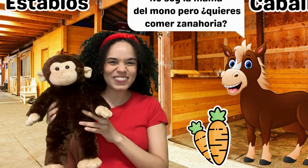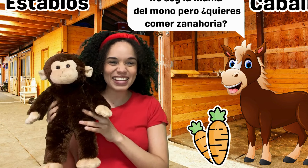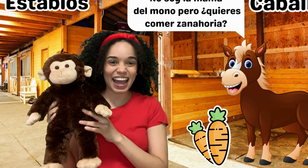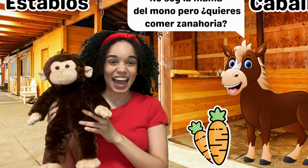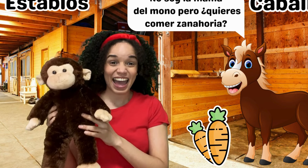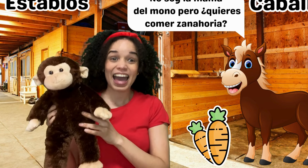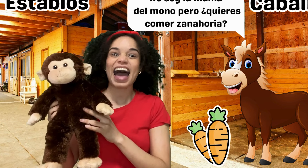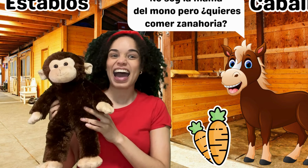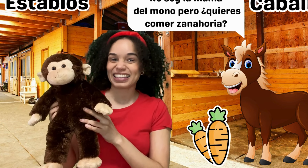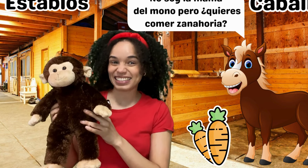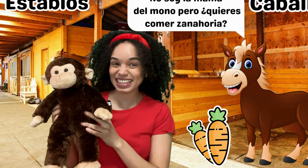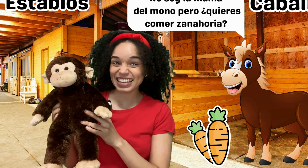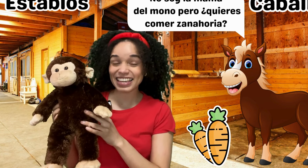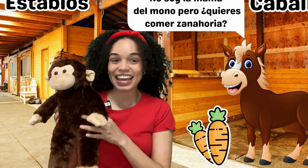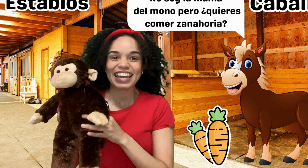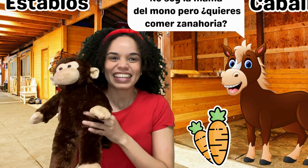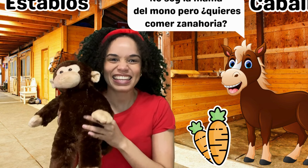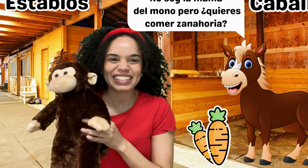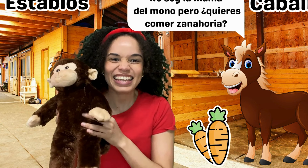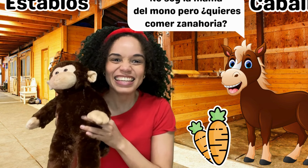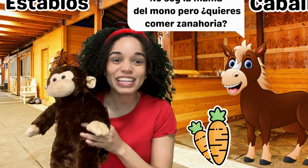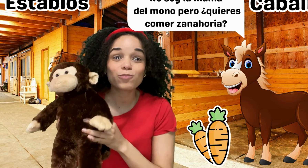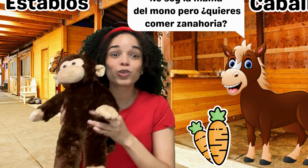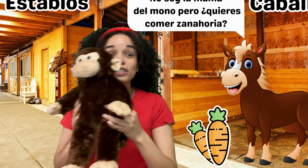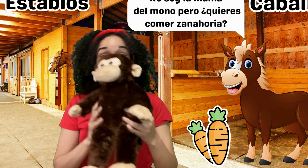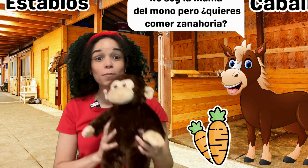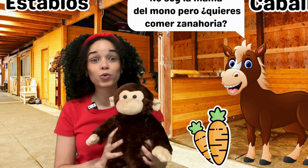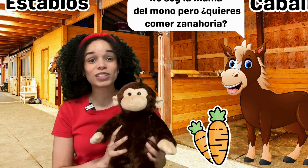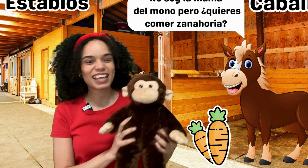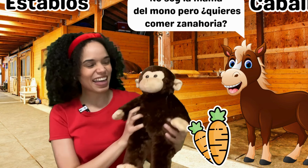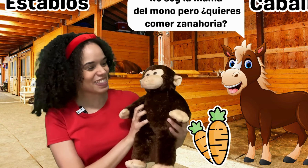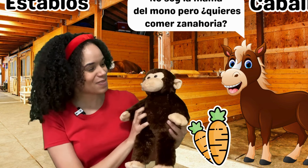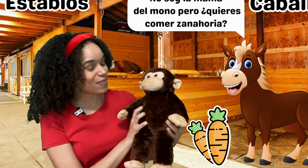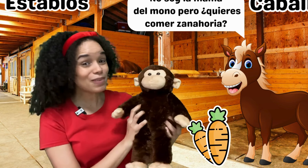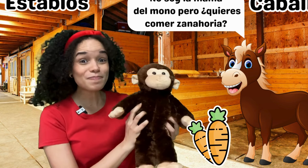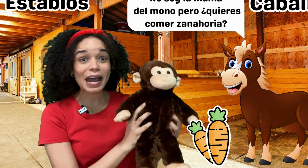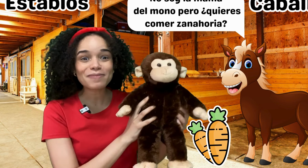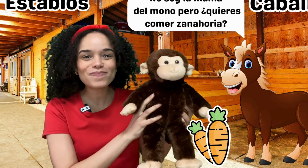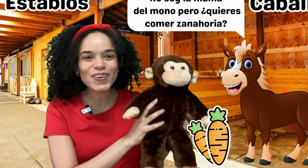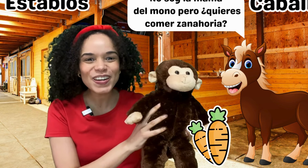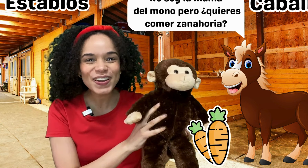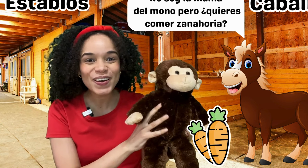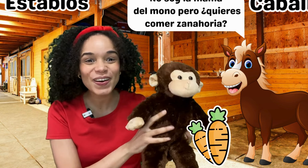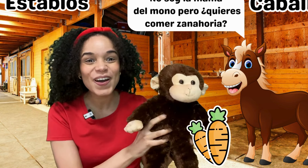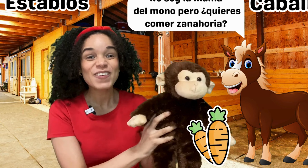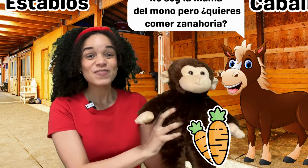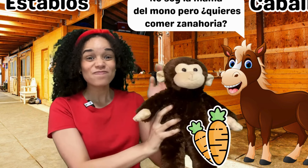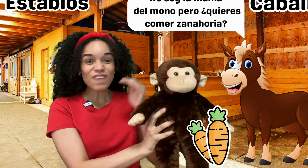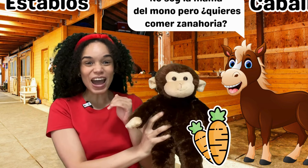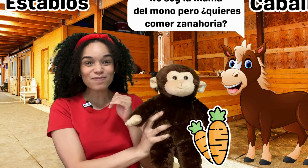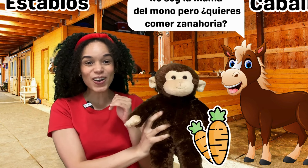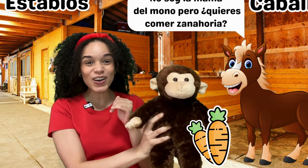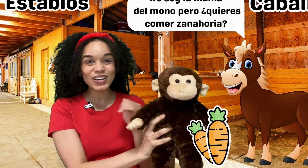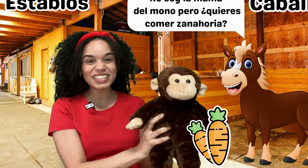zanahoria Así que seguimos en busca de mamá mono vamos